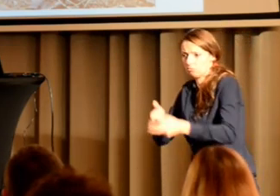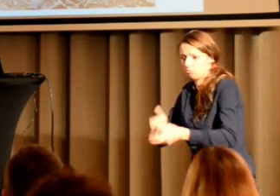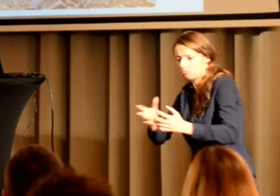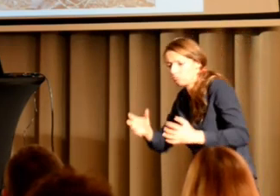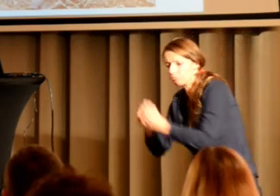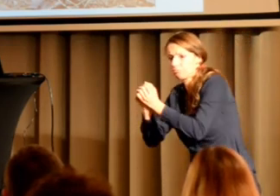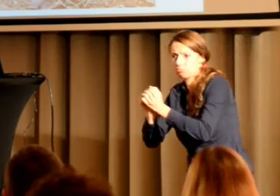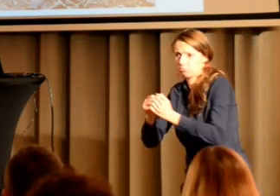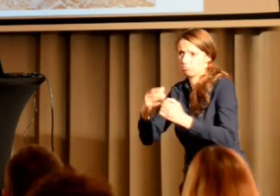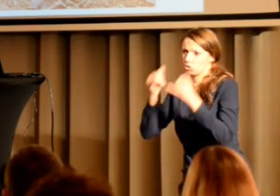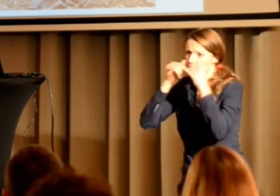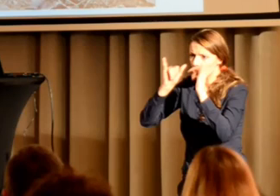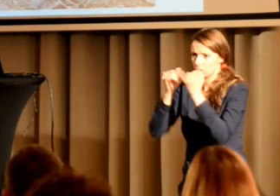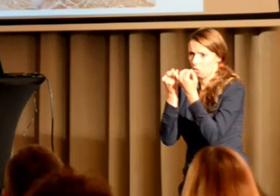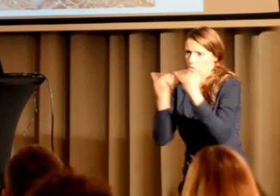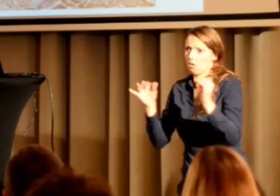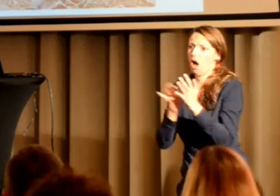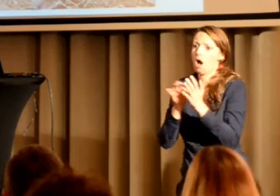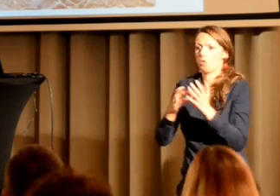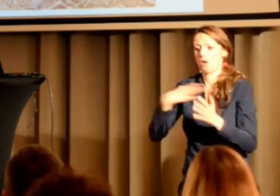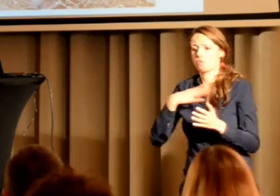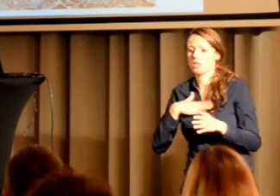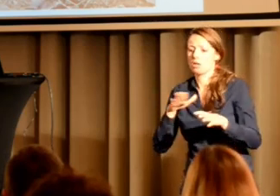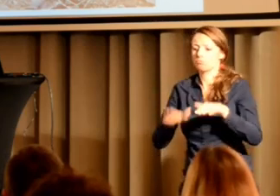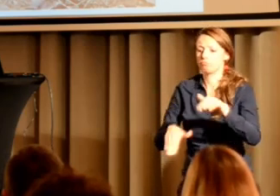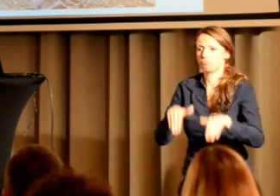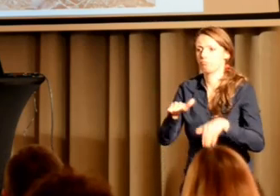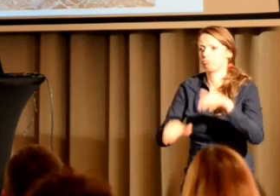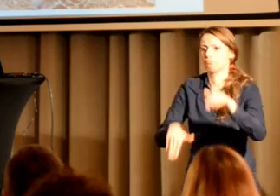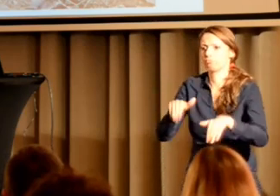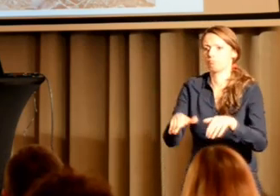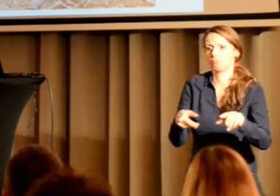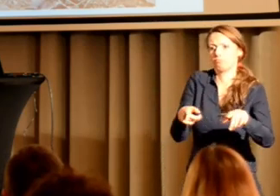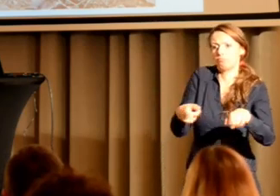w poszukiwaniu ofiar, no po prostu trafiają na taki wnyk, włażą w niego i